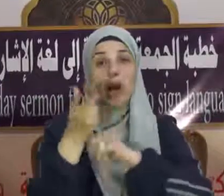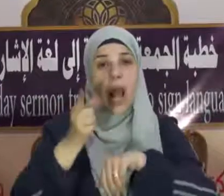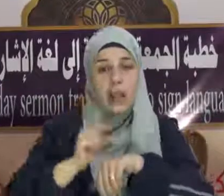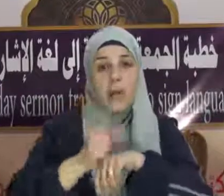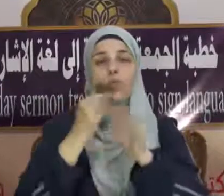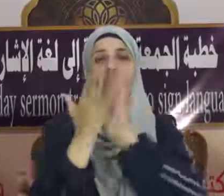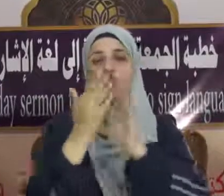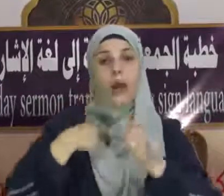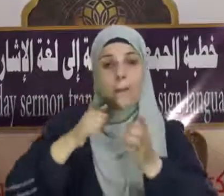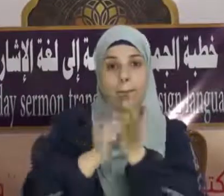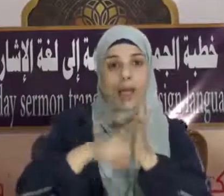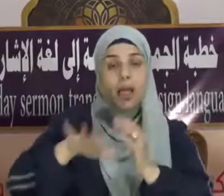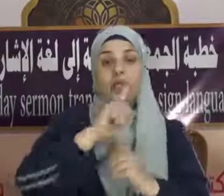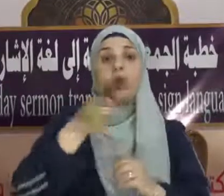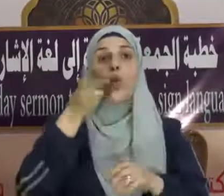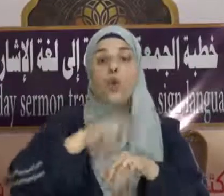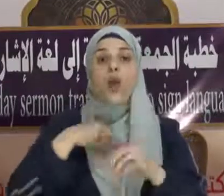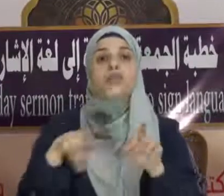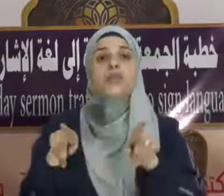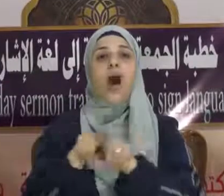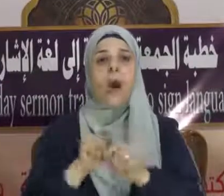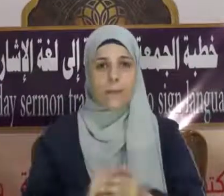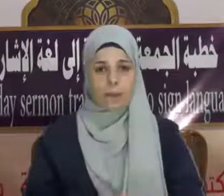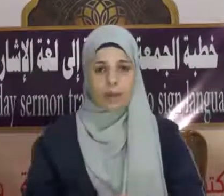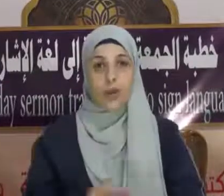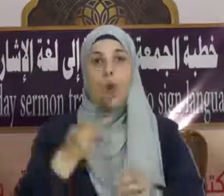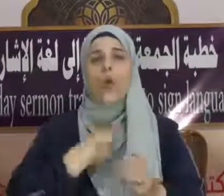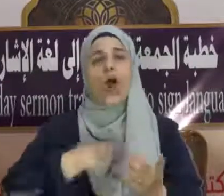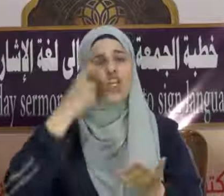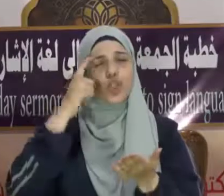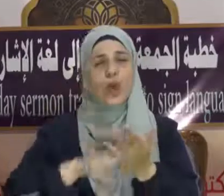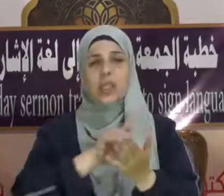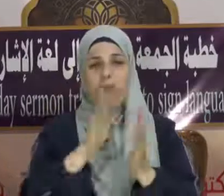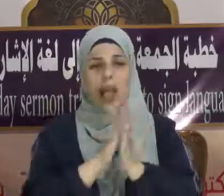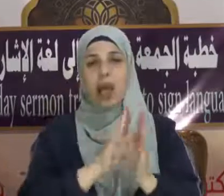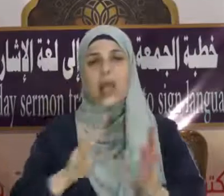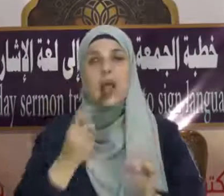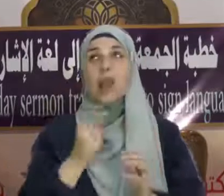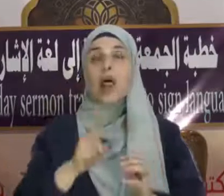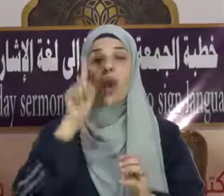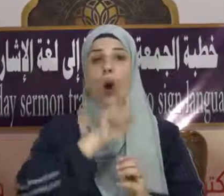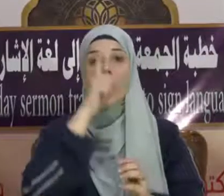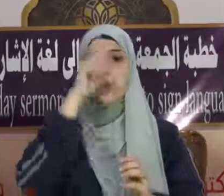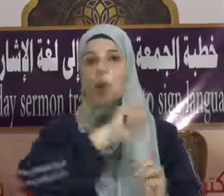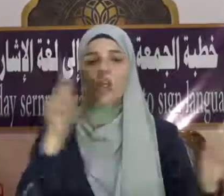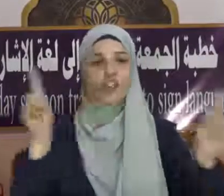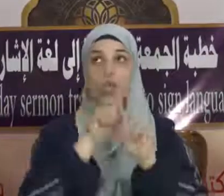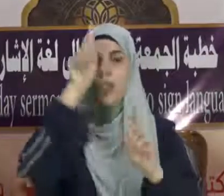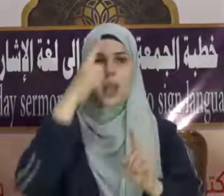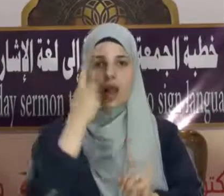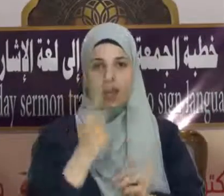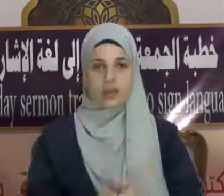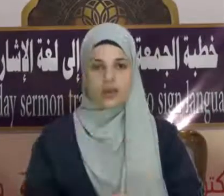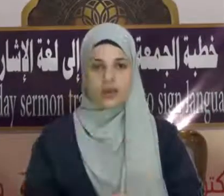والجار الجنب والصاحب بالجنب. وأشهد أن لا إله إلا الله وحده لا